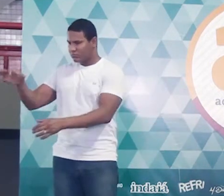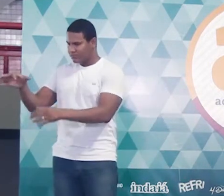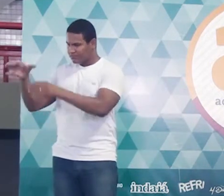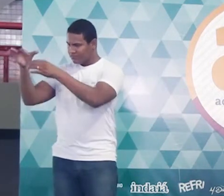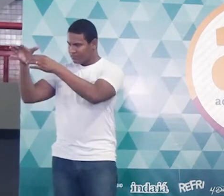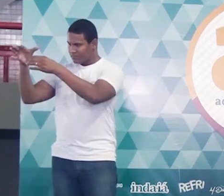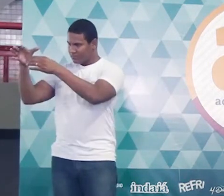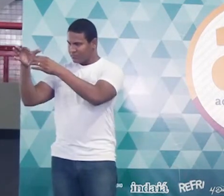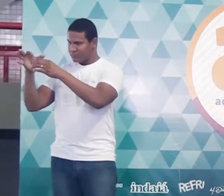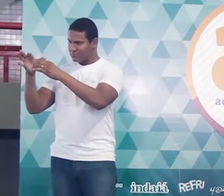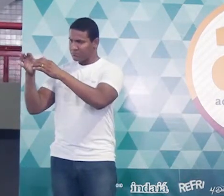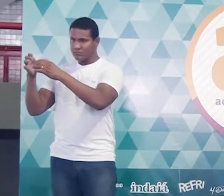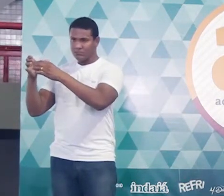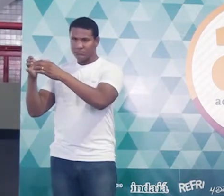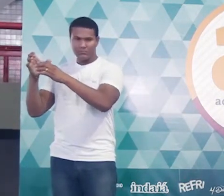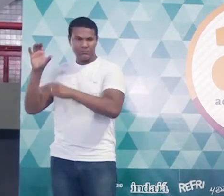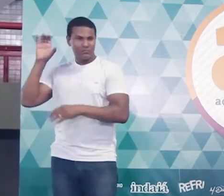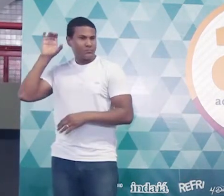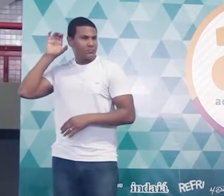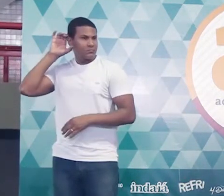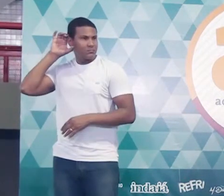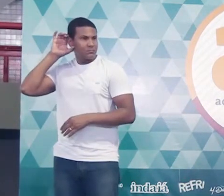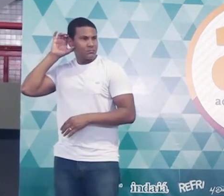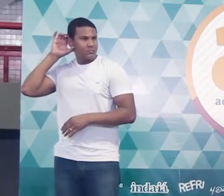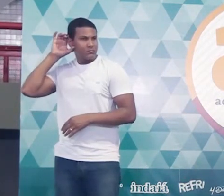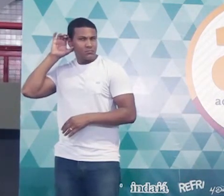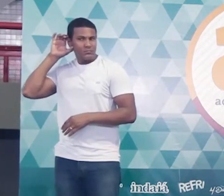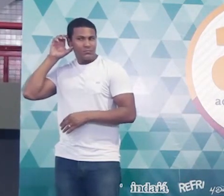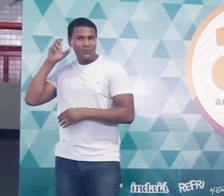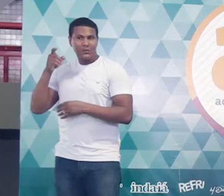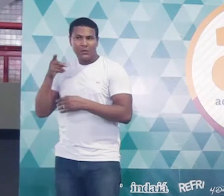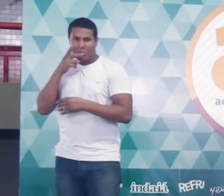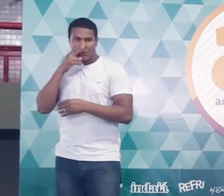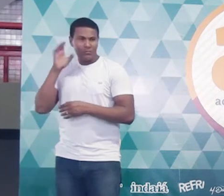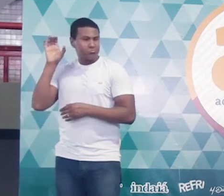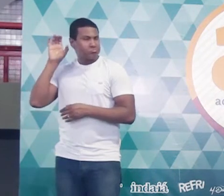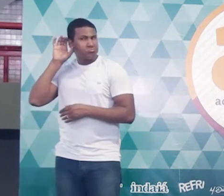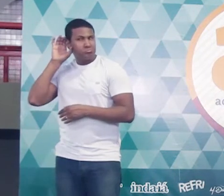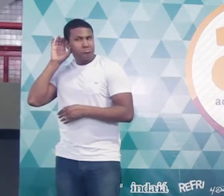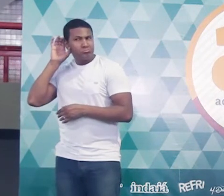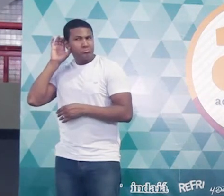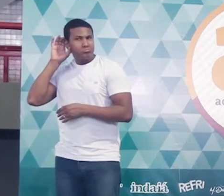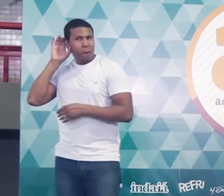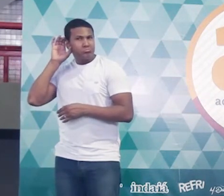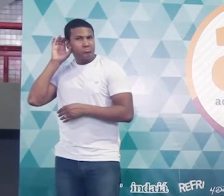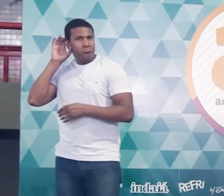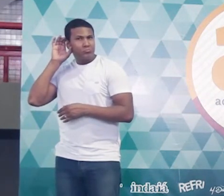ouvido. Pensou vocês fazendo isso, né? Meu Nossa Senhora. Mas é sério, você coloca no ouvido. Se você